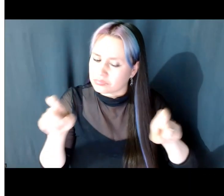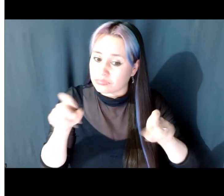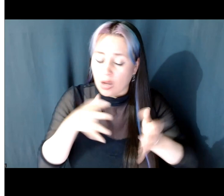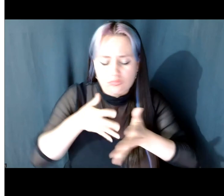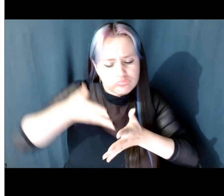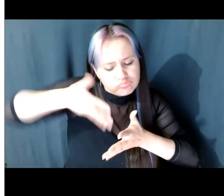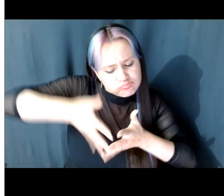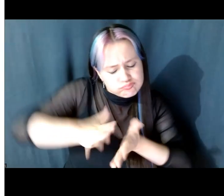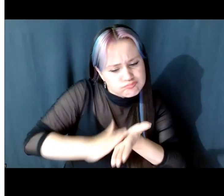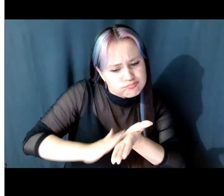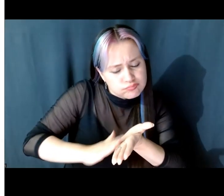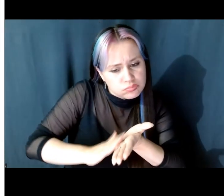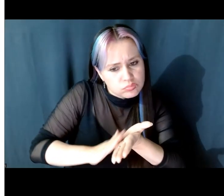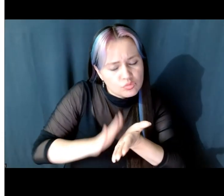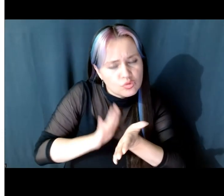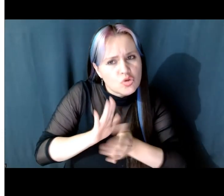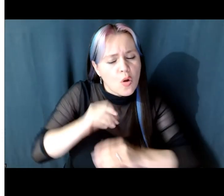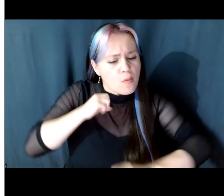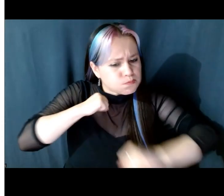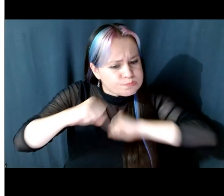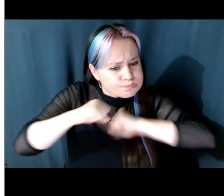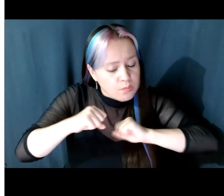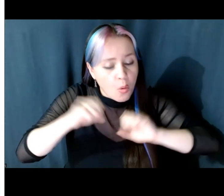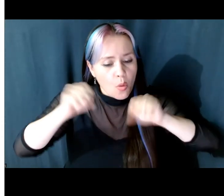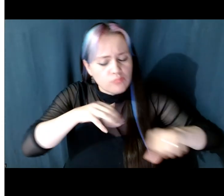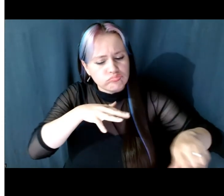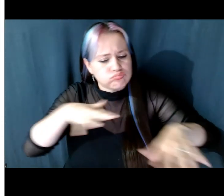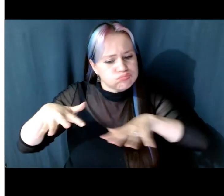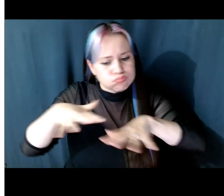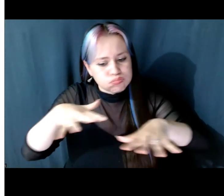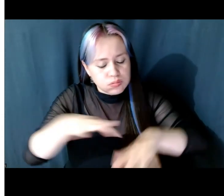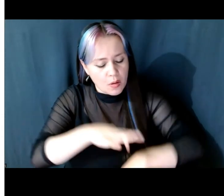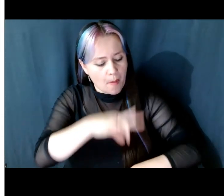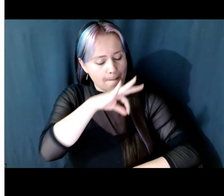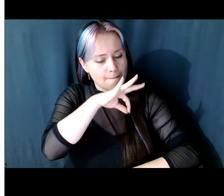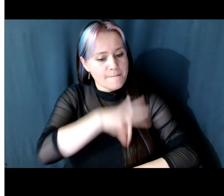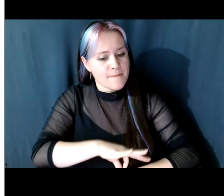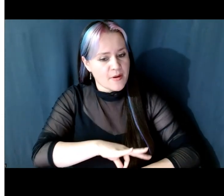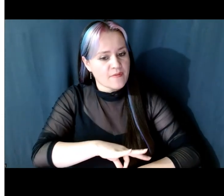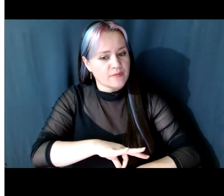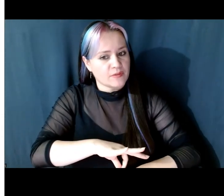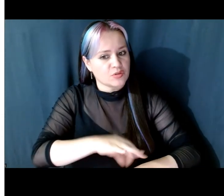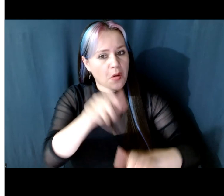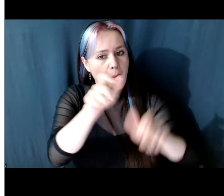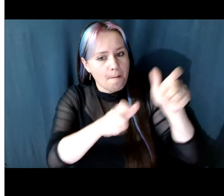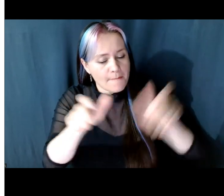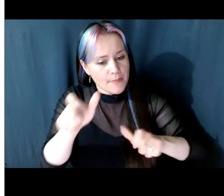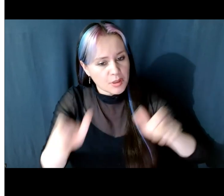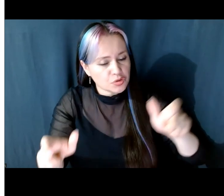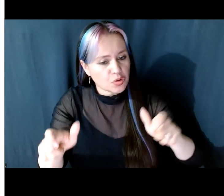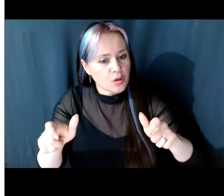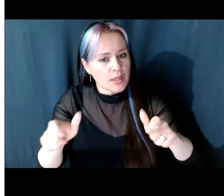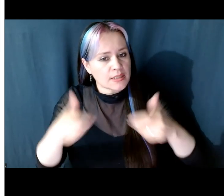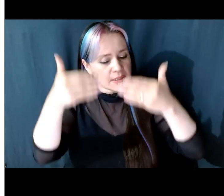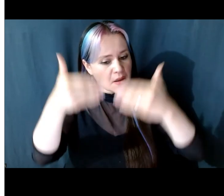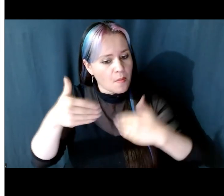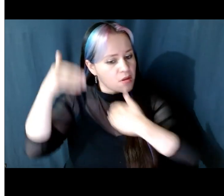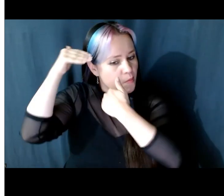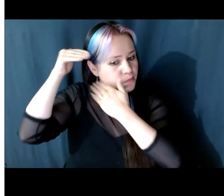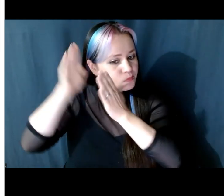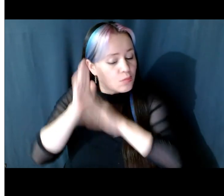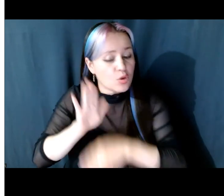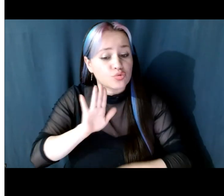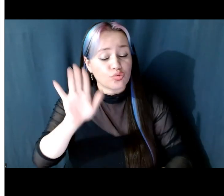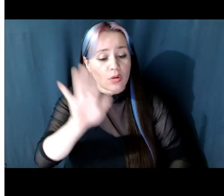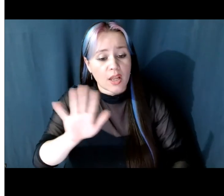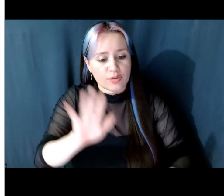En beneficio de la población con discapacidad auditiva de su región a educación uno establecer